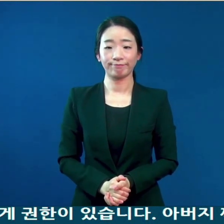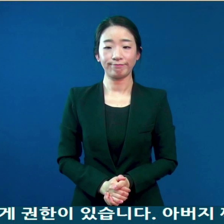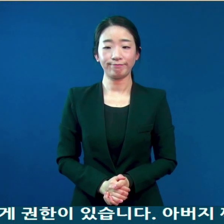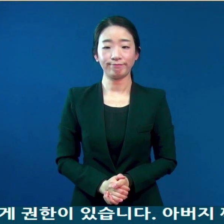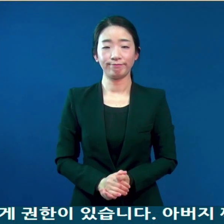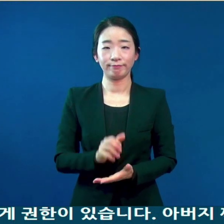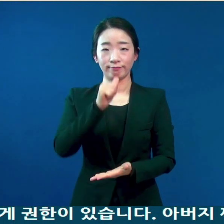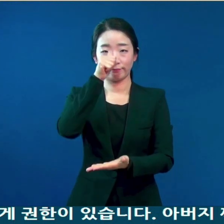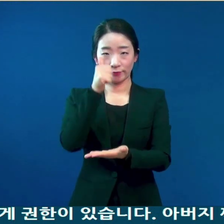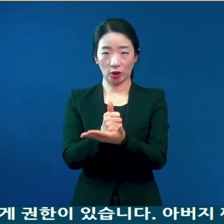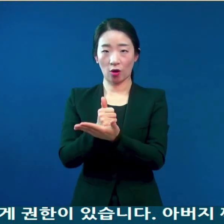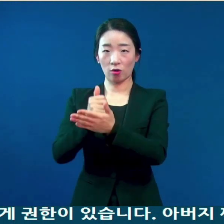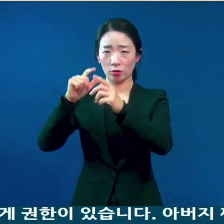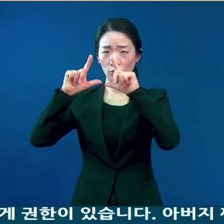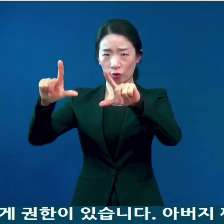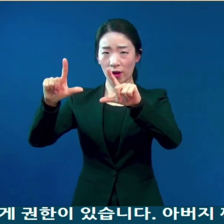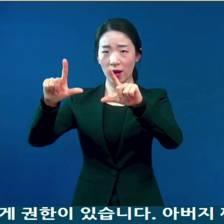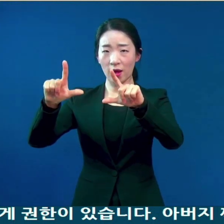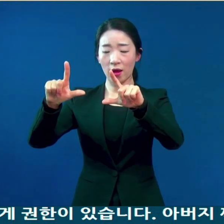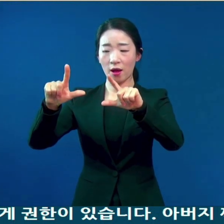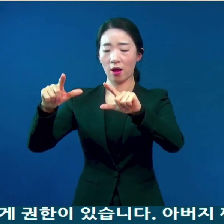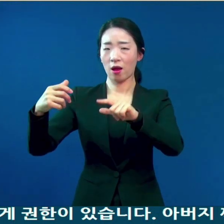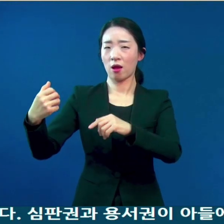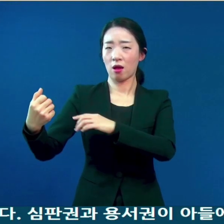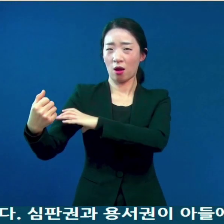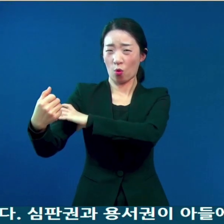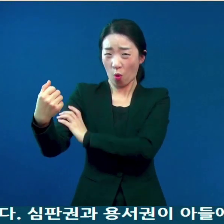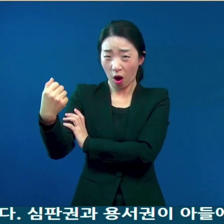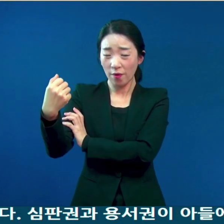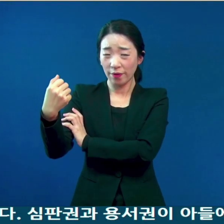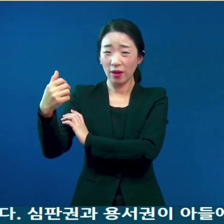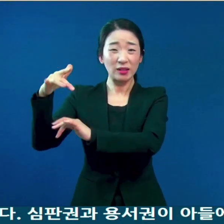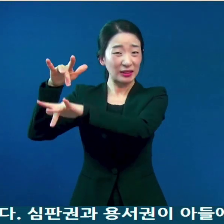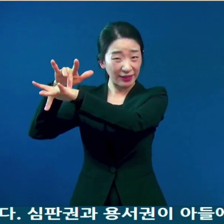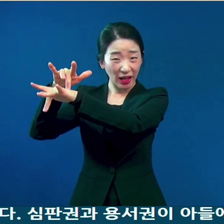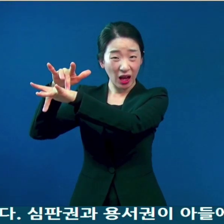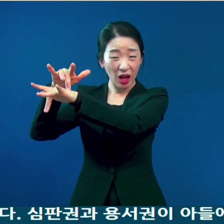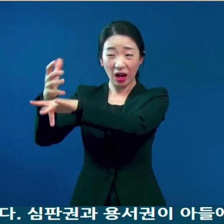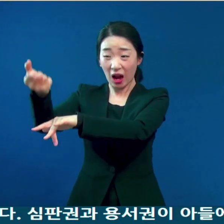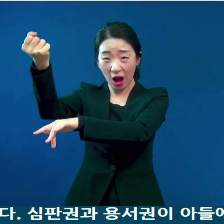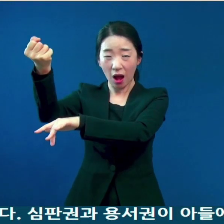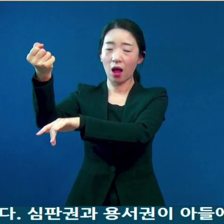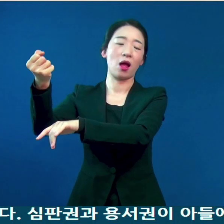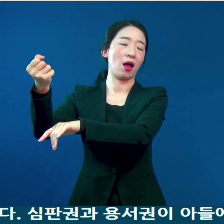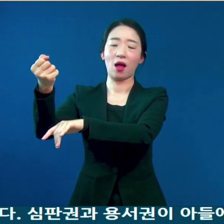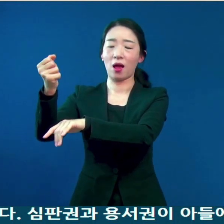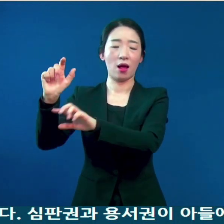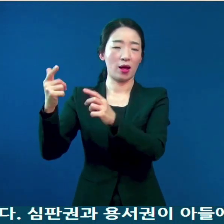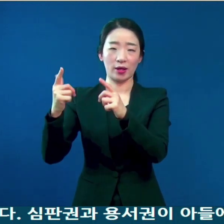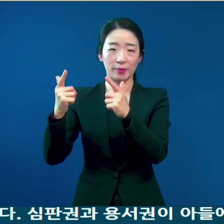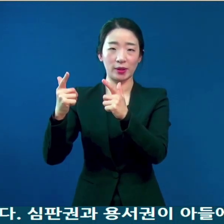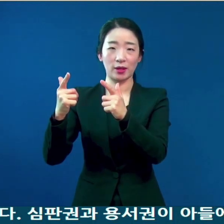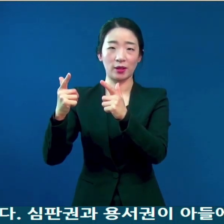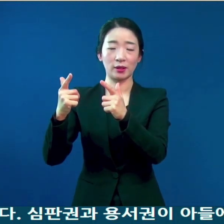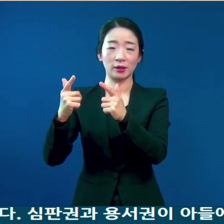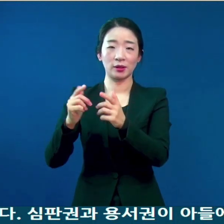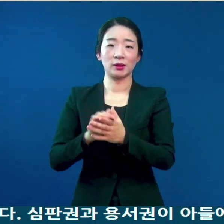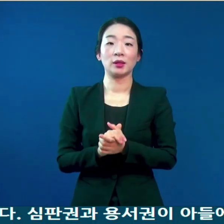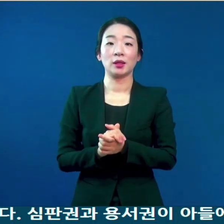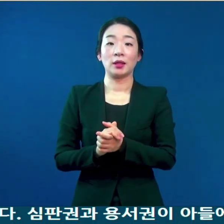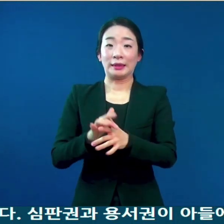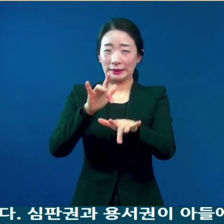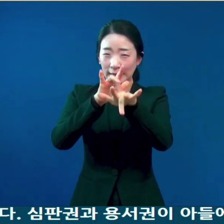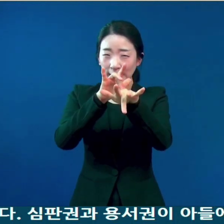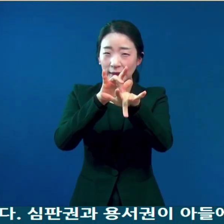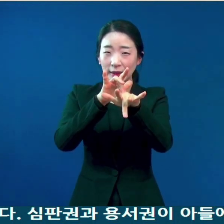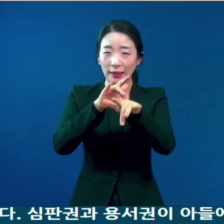정죄권은 사탄에게 있지 않습니다. 내가 죄질이 매우 고약한 죄를 범했을 때에도 정죄권은 사탄에게 있지 않습니다. 사탄의